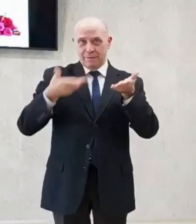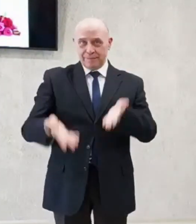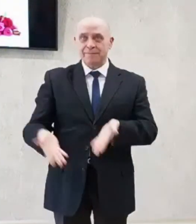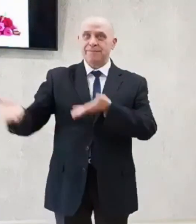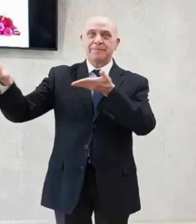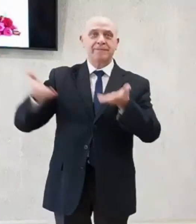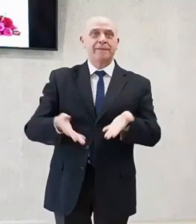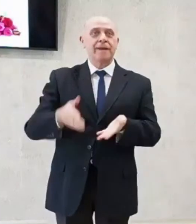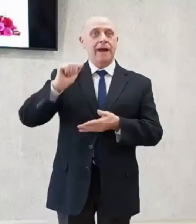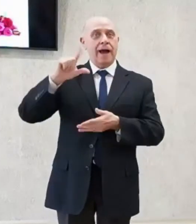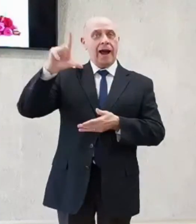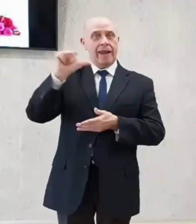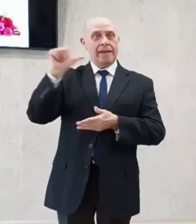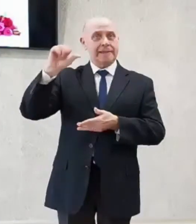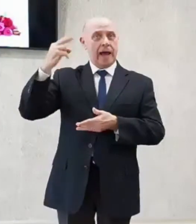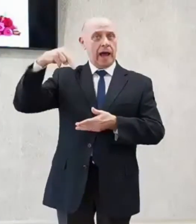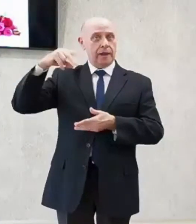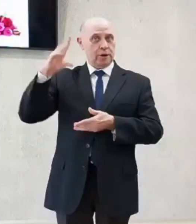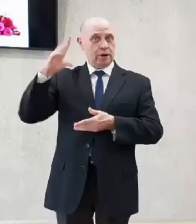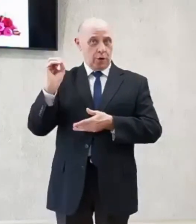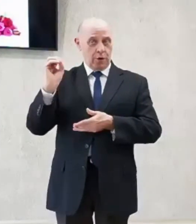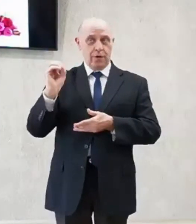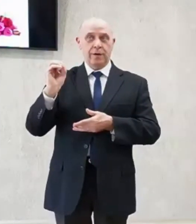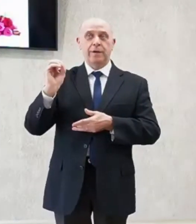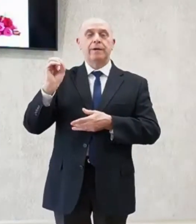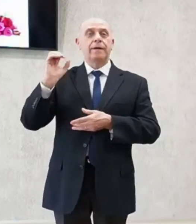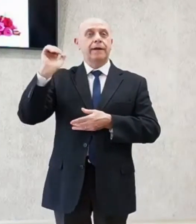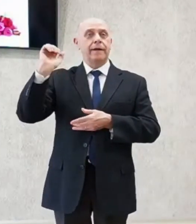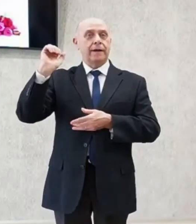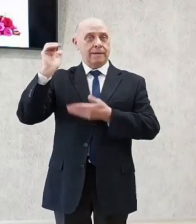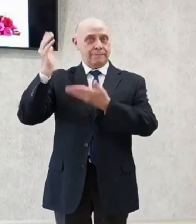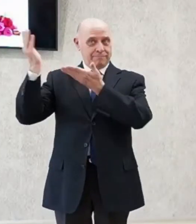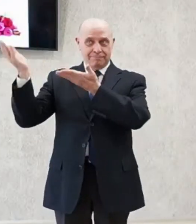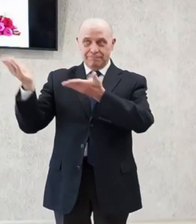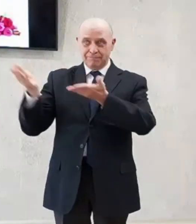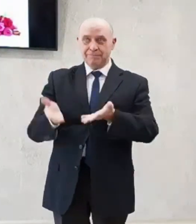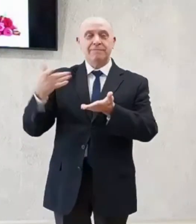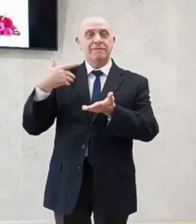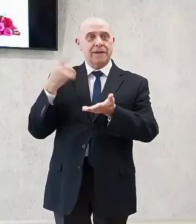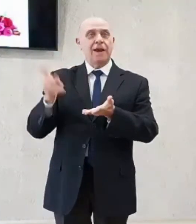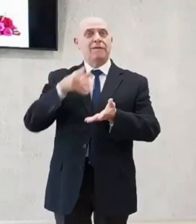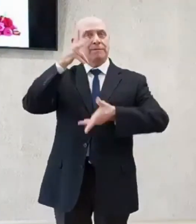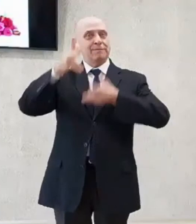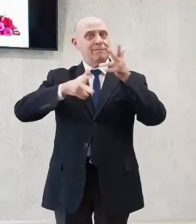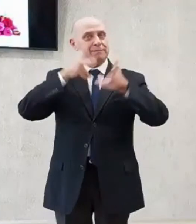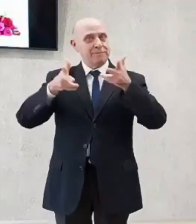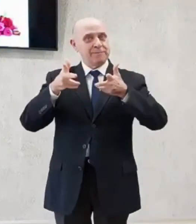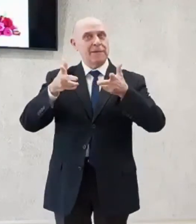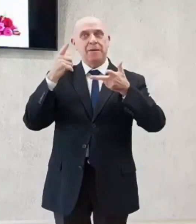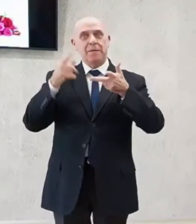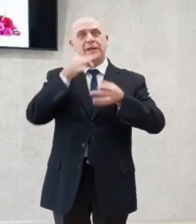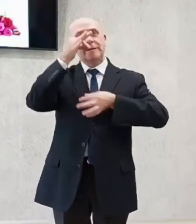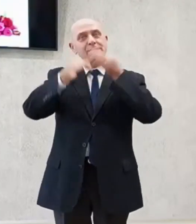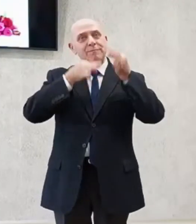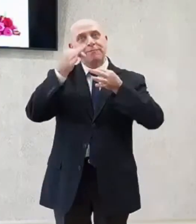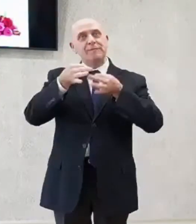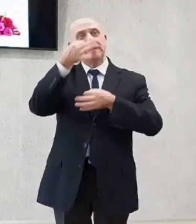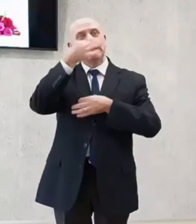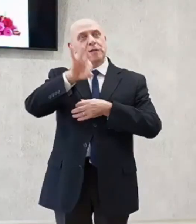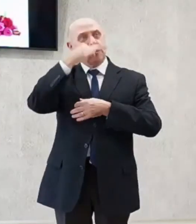Alessandro Albini che così svilupperà questa interessante discorso